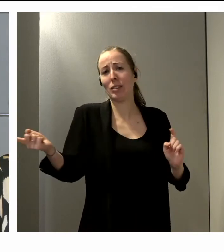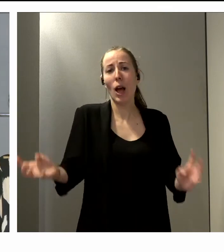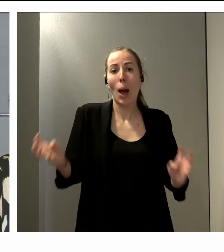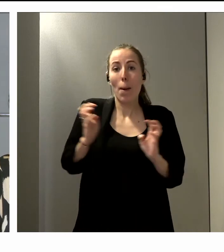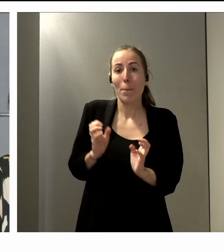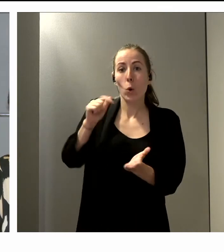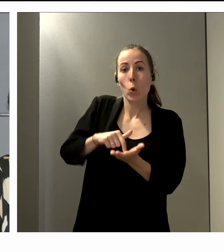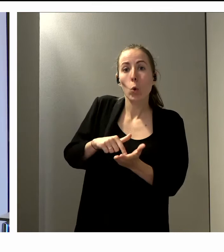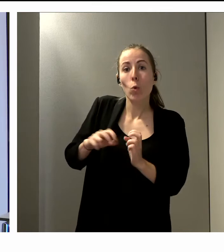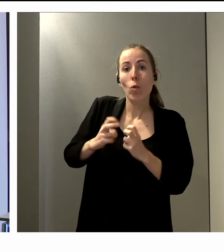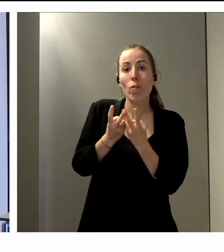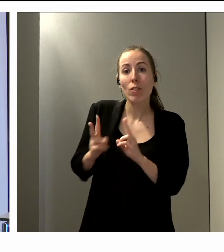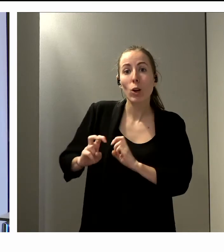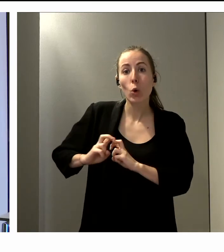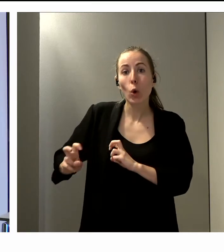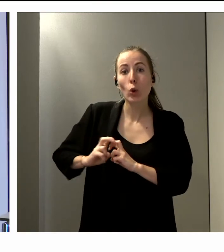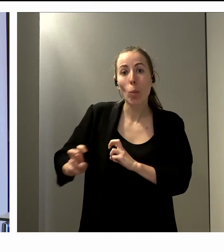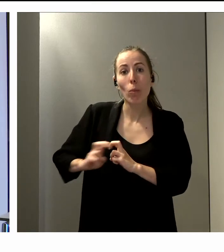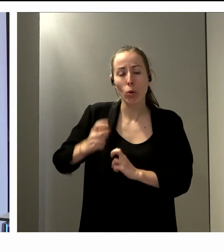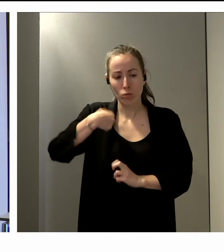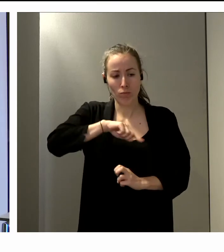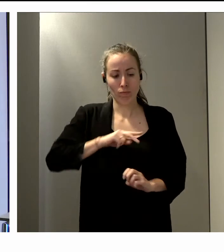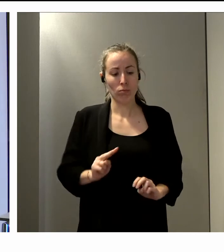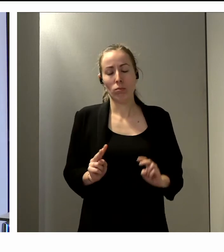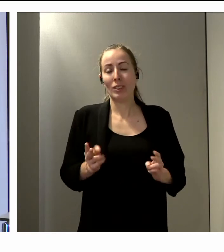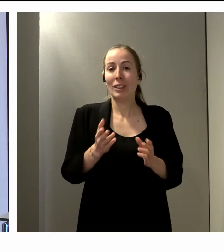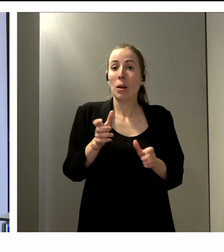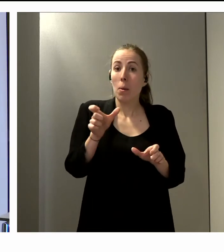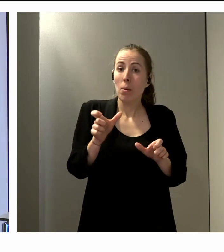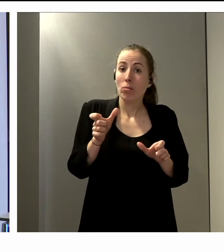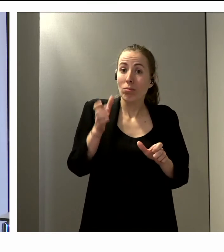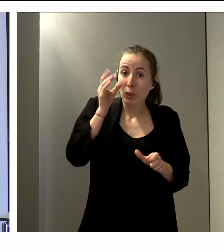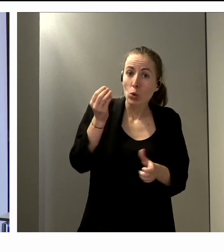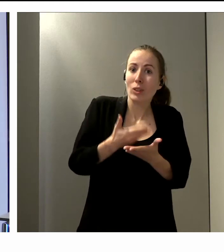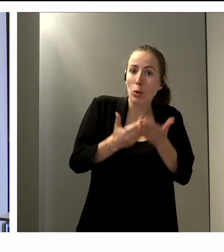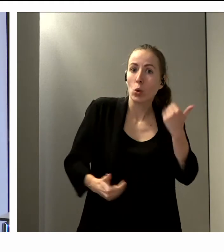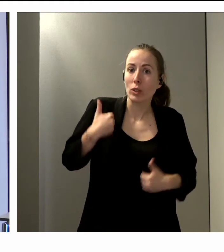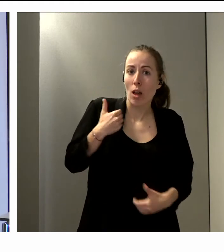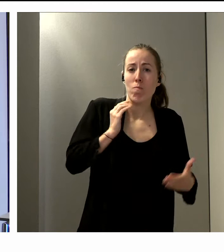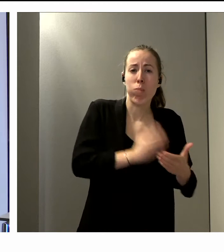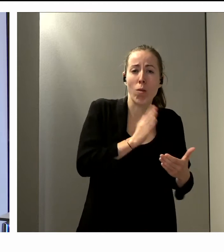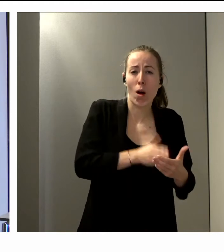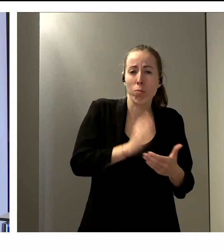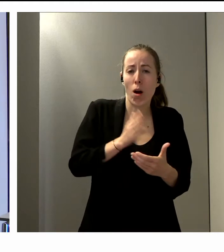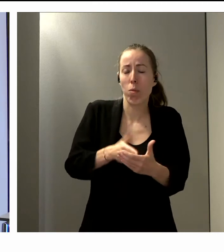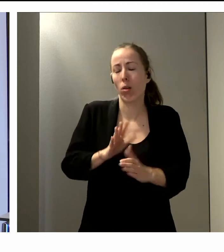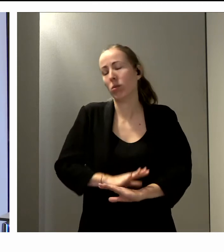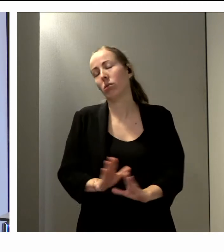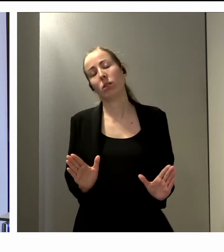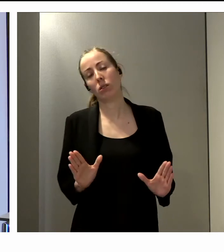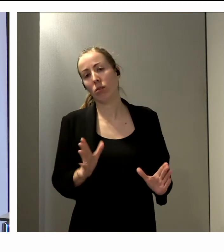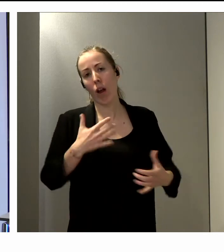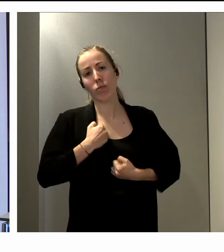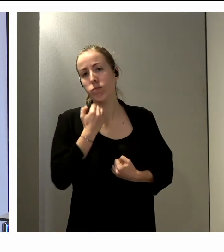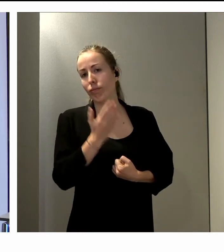à Grenoble que c'était plus possible que les étudiants en situation de handicap galèrent autant. À l'époque,